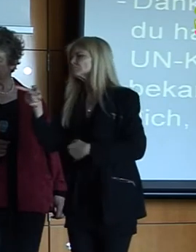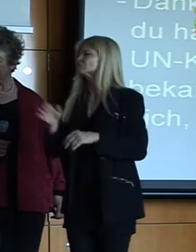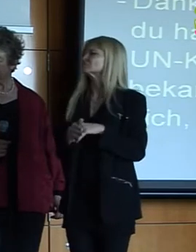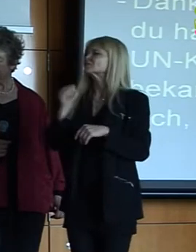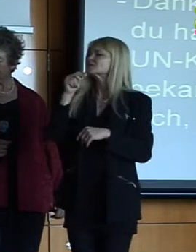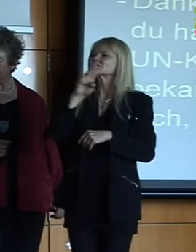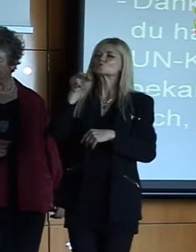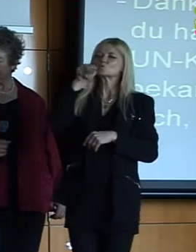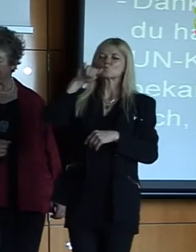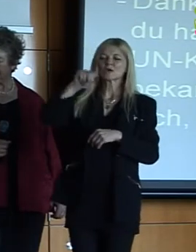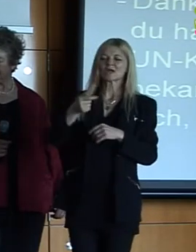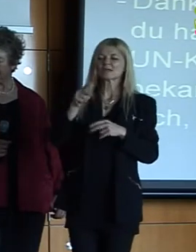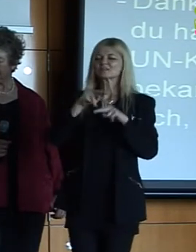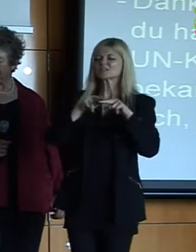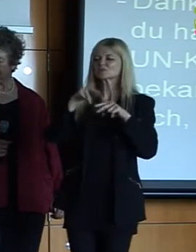UN-Nationalratsaktionsplan,